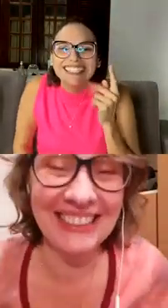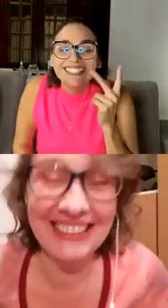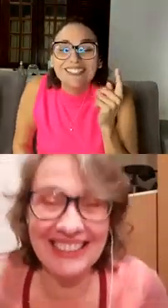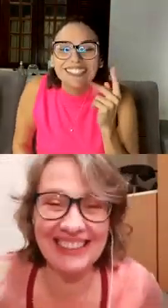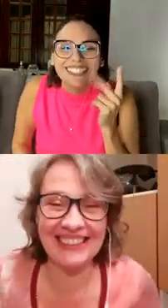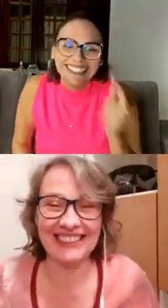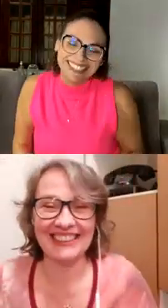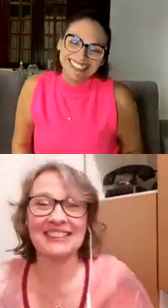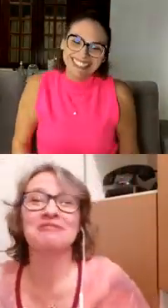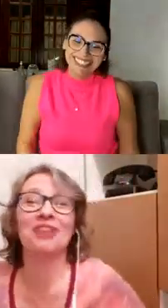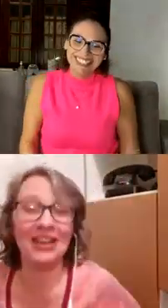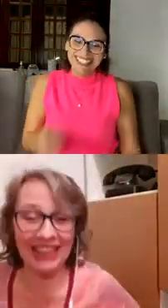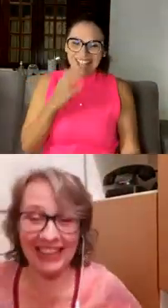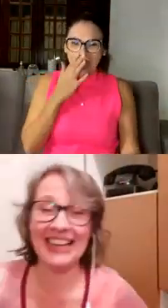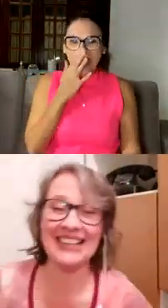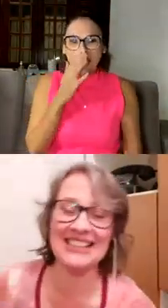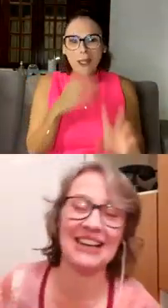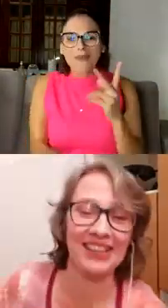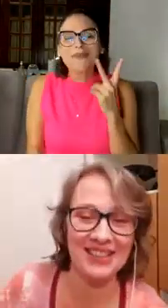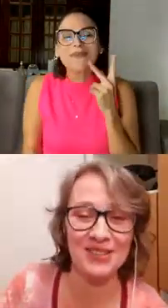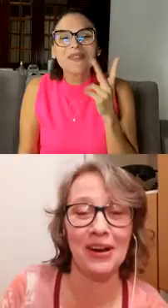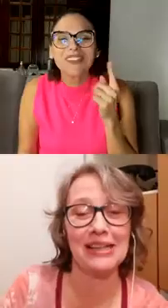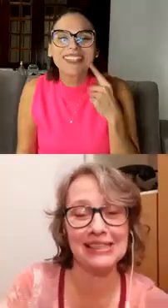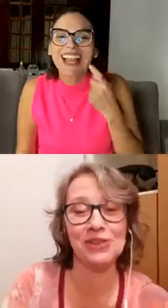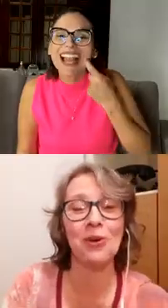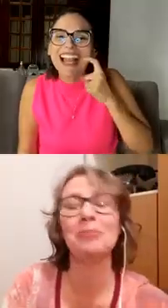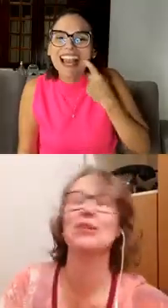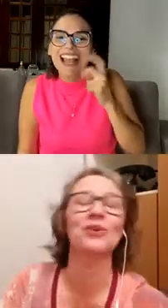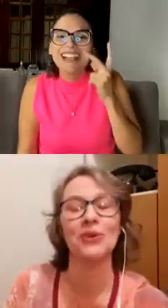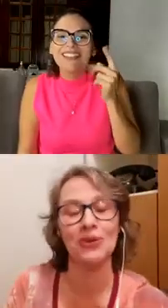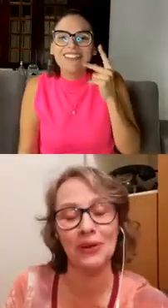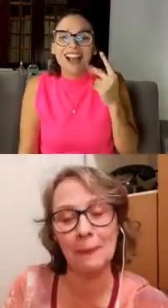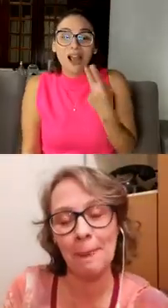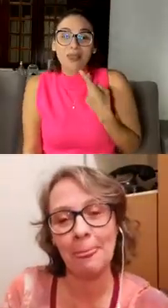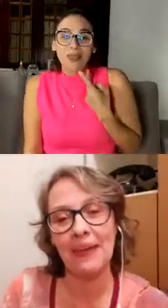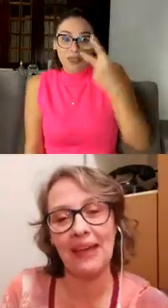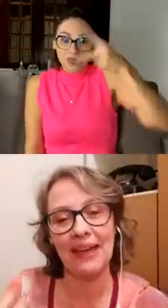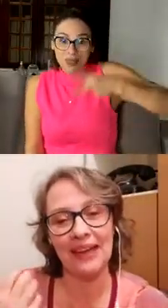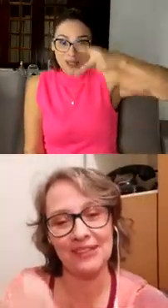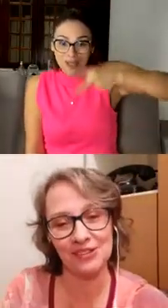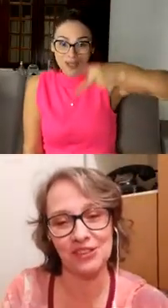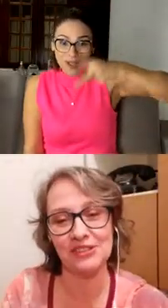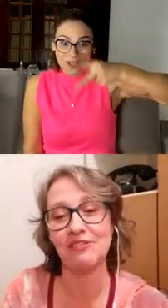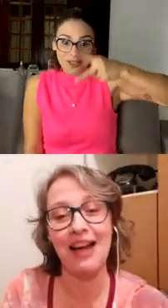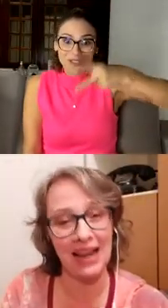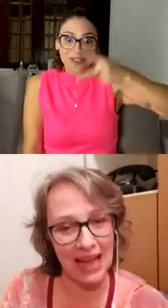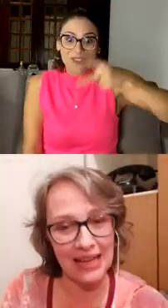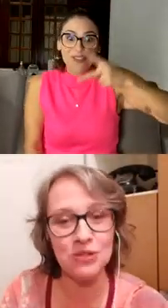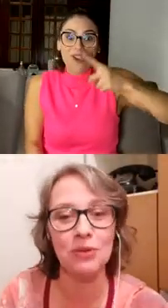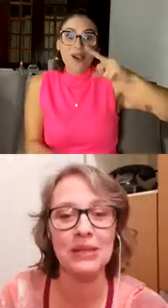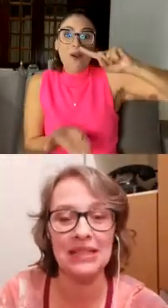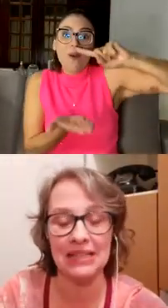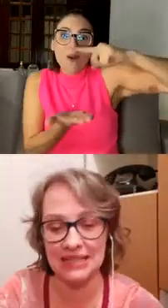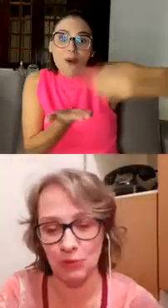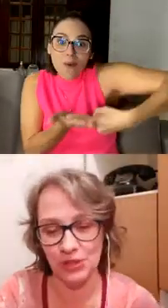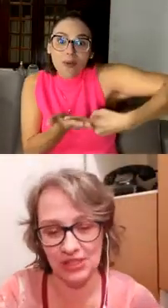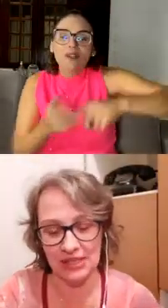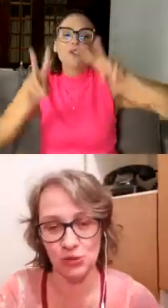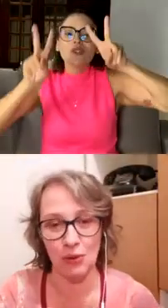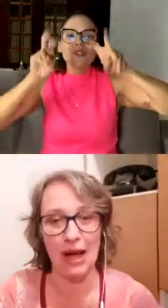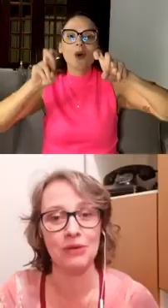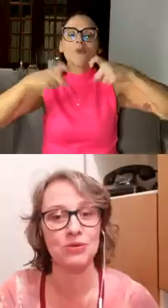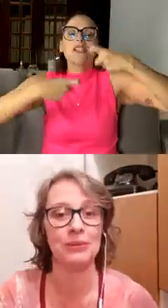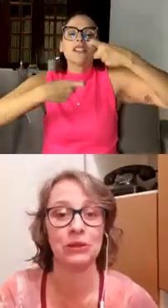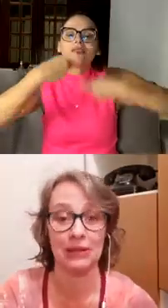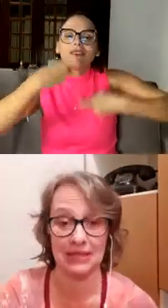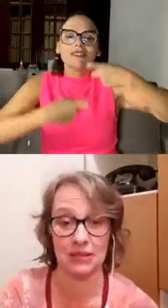Fortaleza, sou de Fortaleza. Fortaleza, olha só, a gente combinou de falar sobre saúde